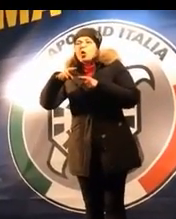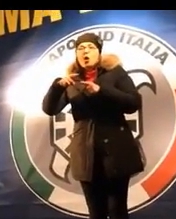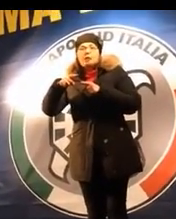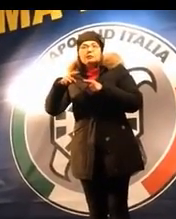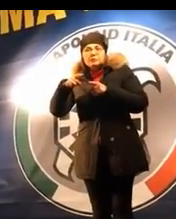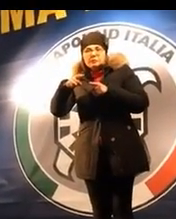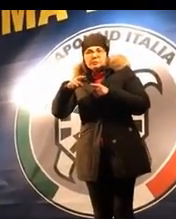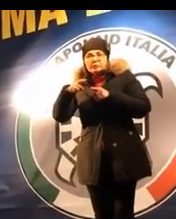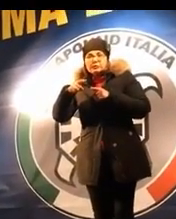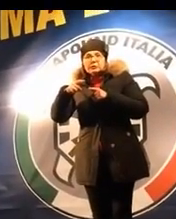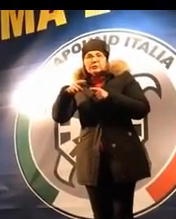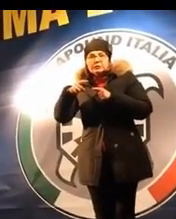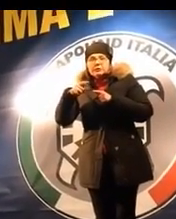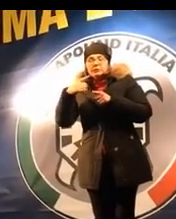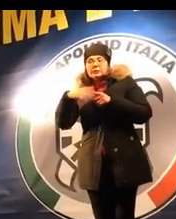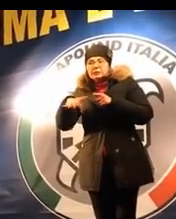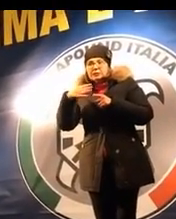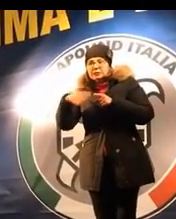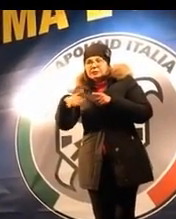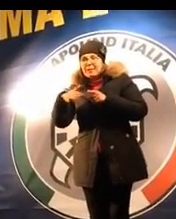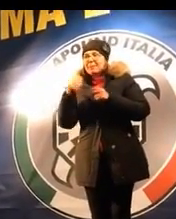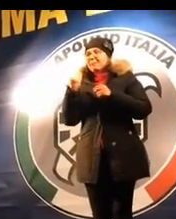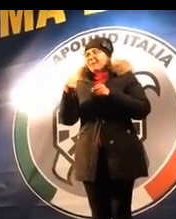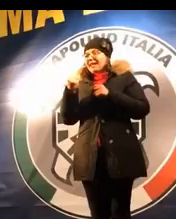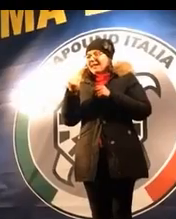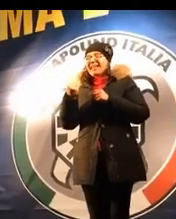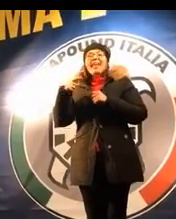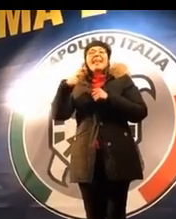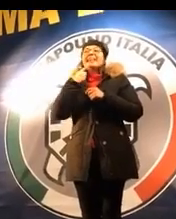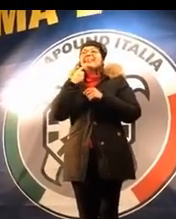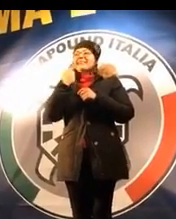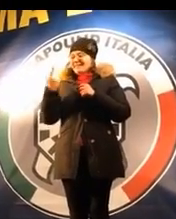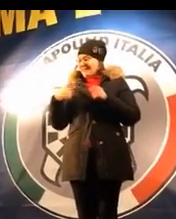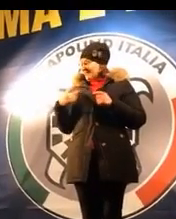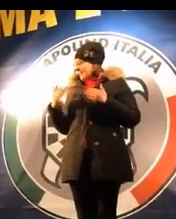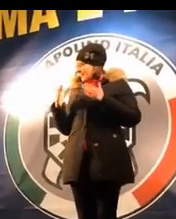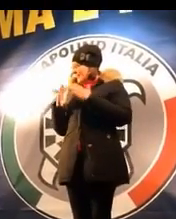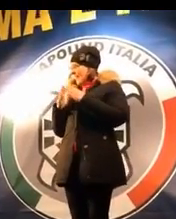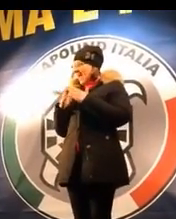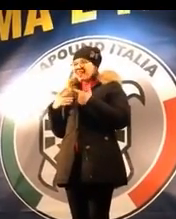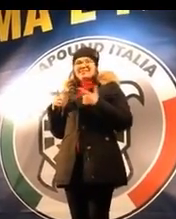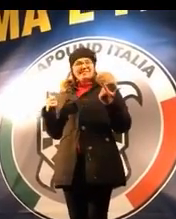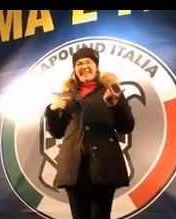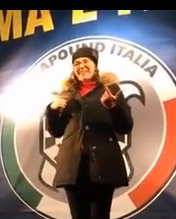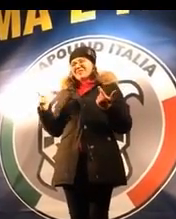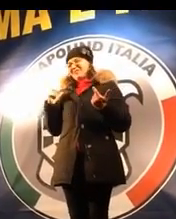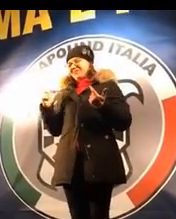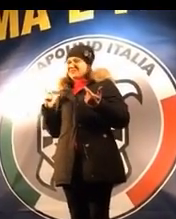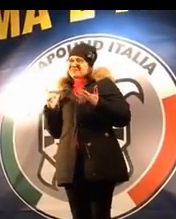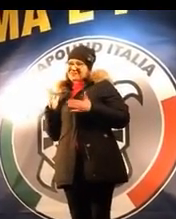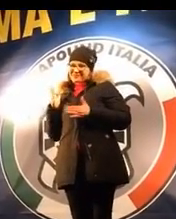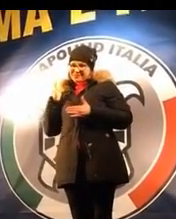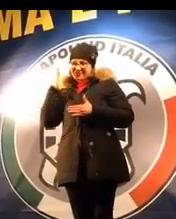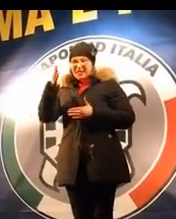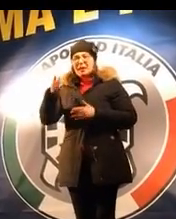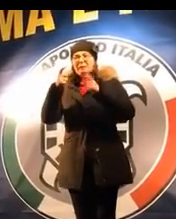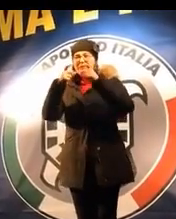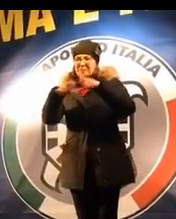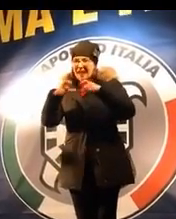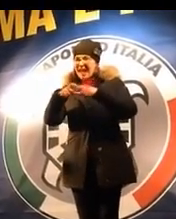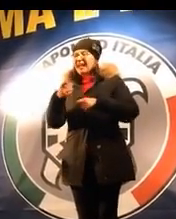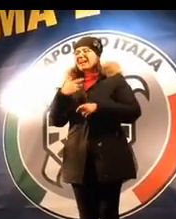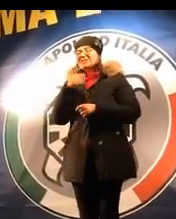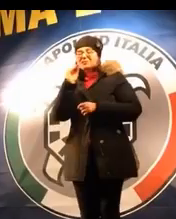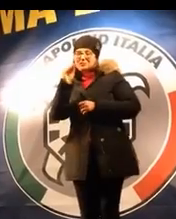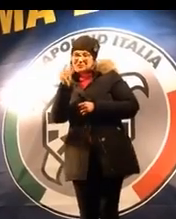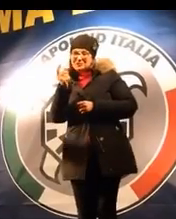cade, perché quando una giovane coppia che non è proprietaria di una casa va in banca a chiedere il mutuo, praticamente cade nella tela del ragno, perché la banca ti